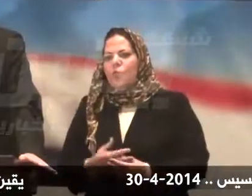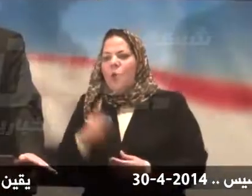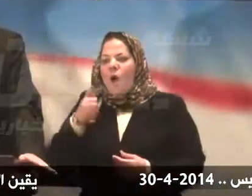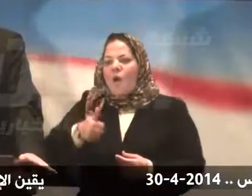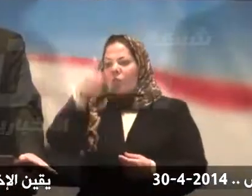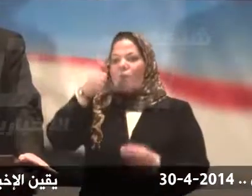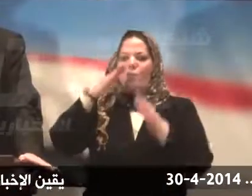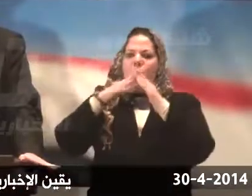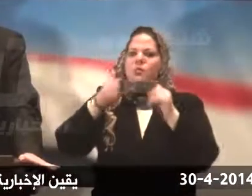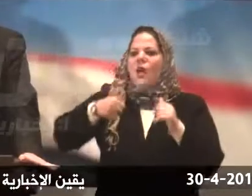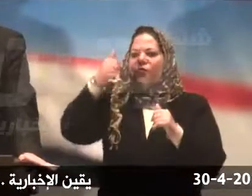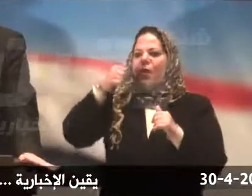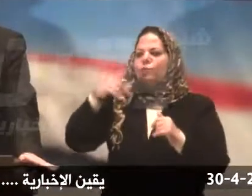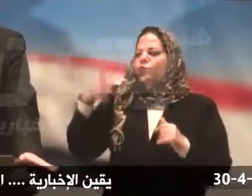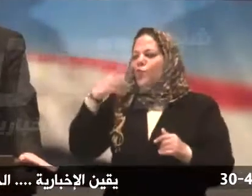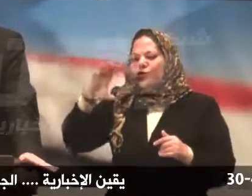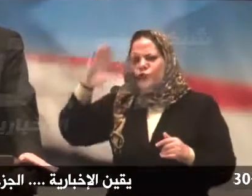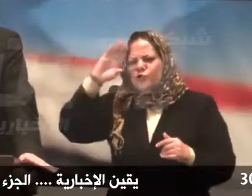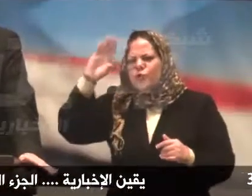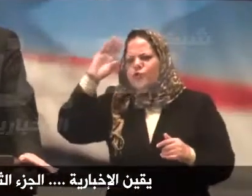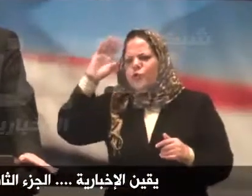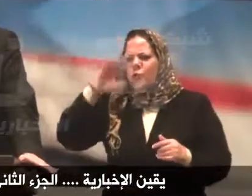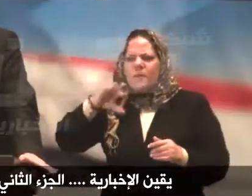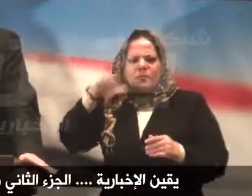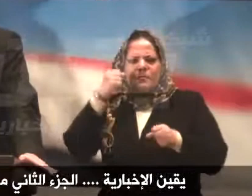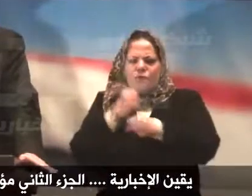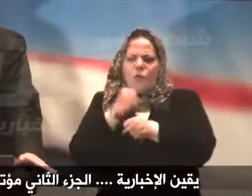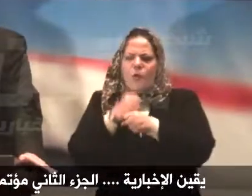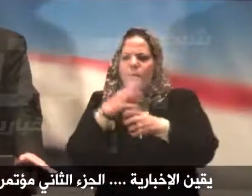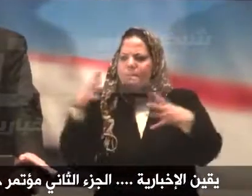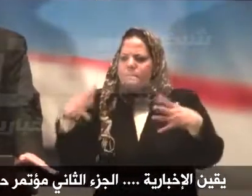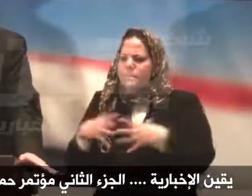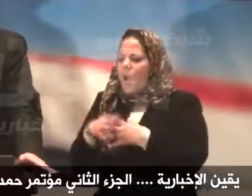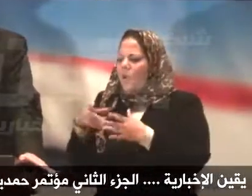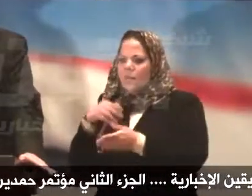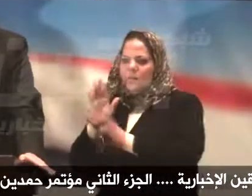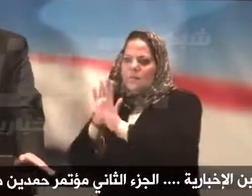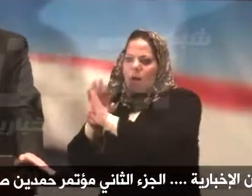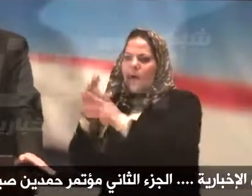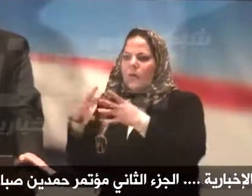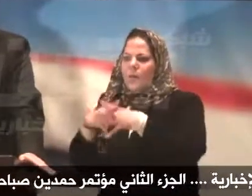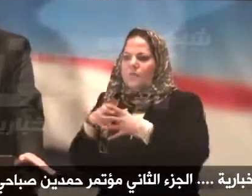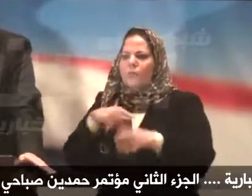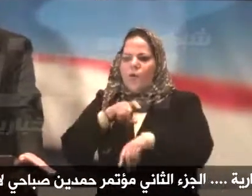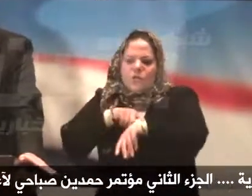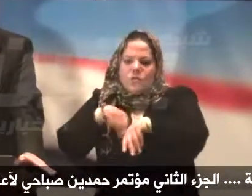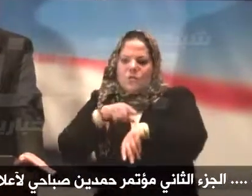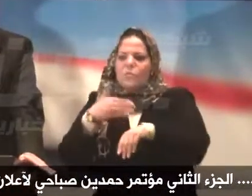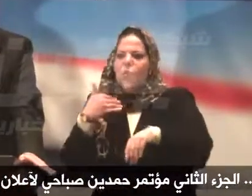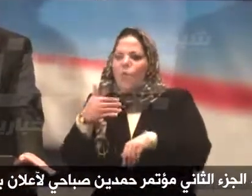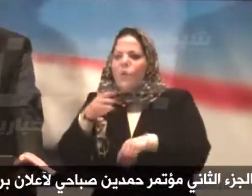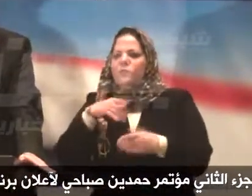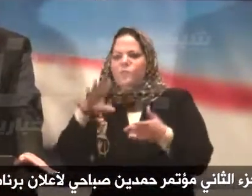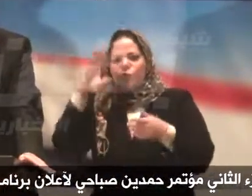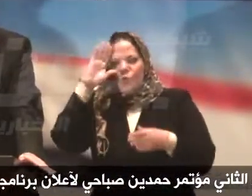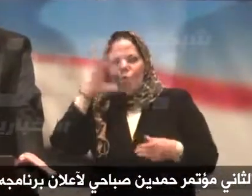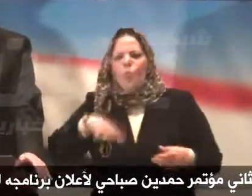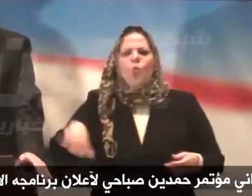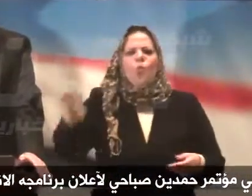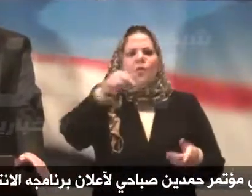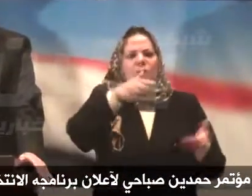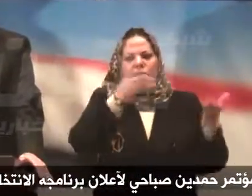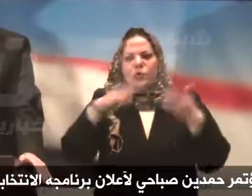وافضل. وبشكر كل اللي اعطوا هذا الوقت، وادرك انه كان طويل، بشكرهم